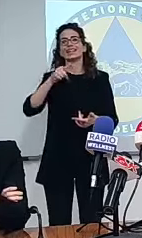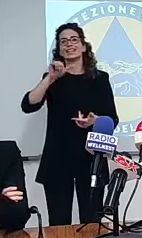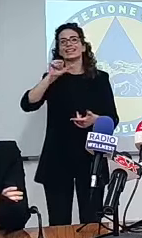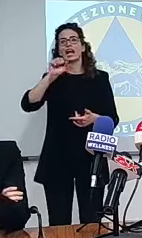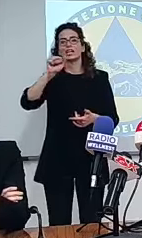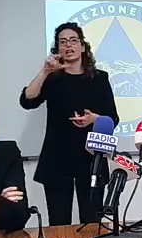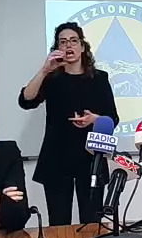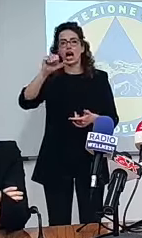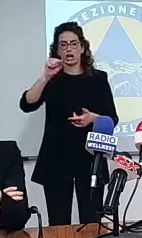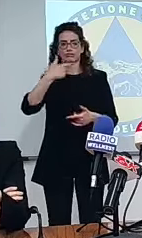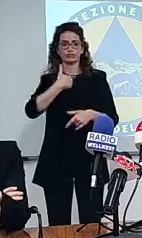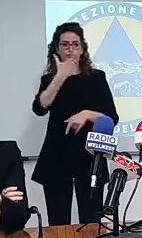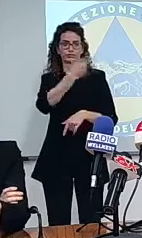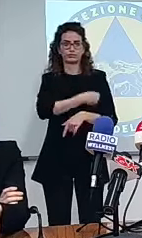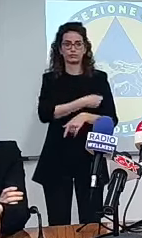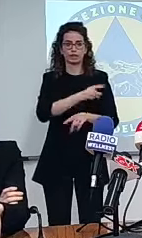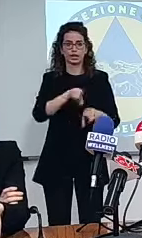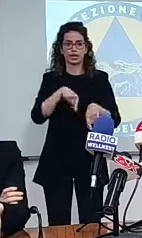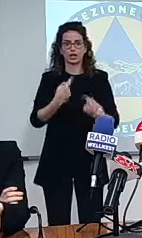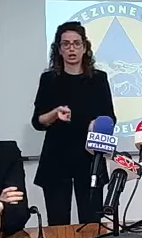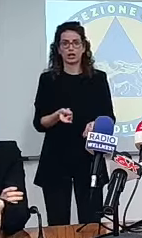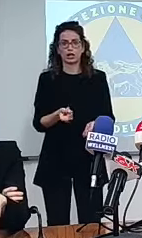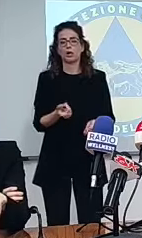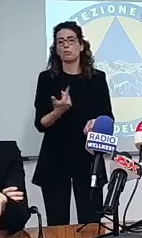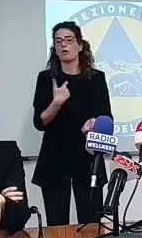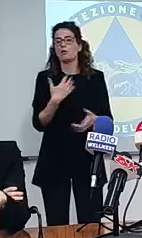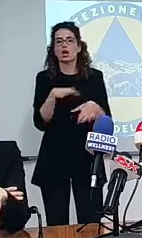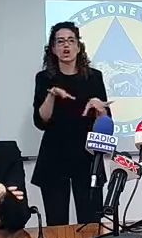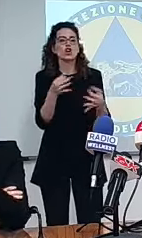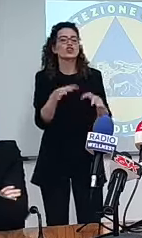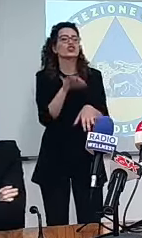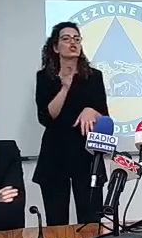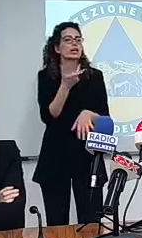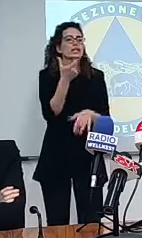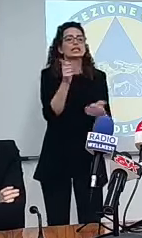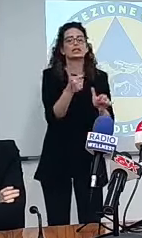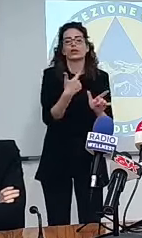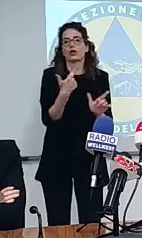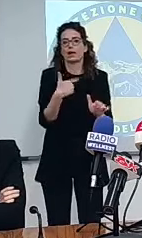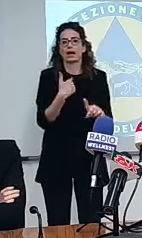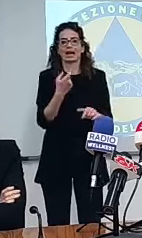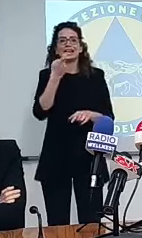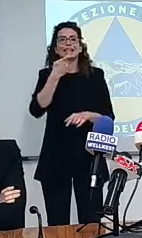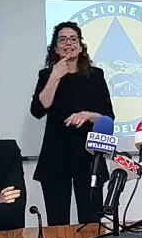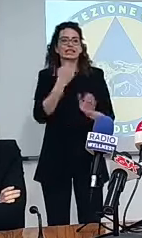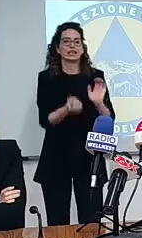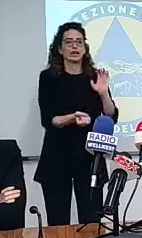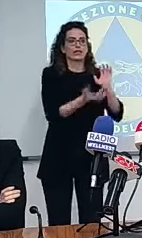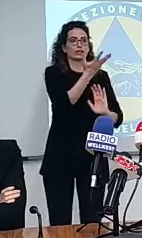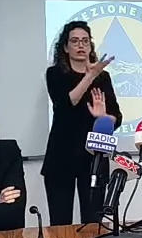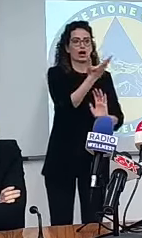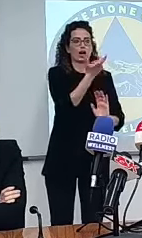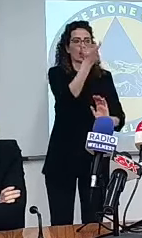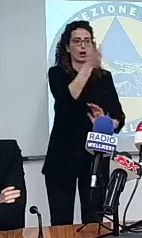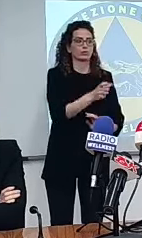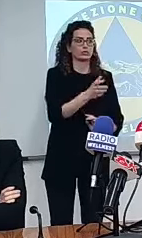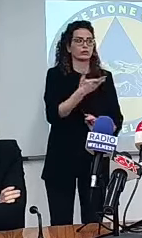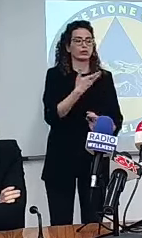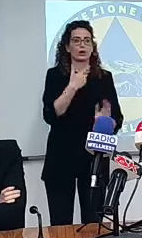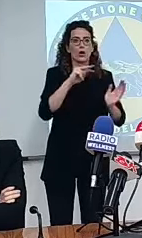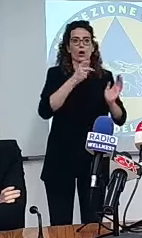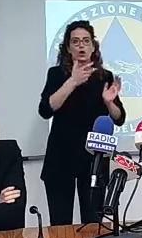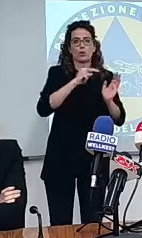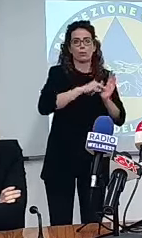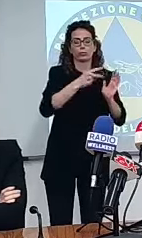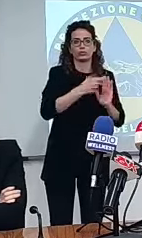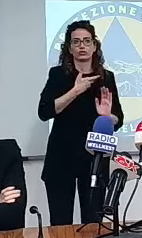non farla l'antitetanica, ma quello che se l'è inventata per un valido motivo, non perché era Big Pharma, perché doveva risolvere un problema che era